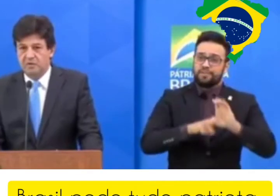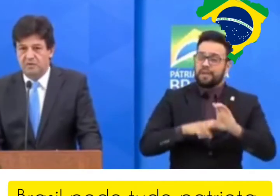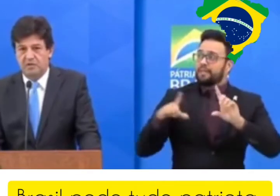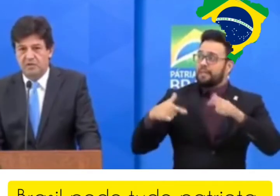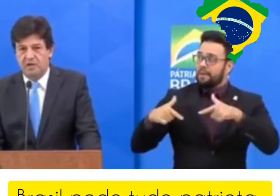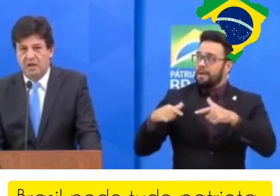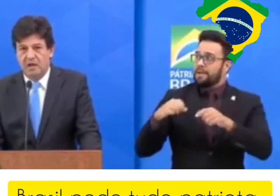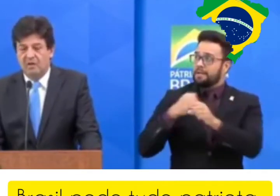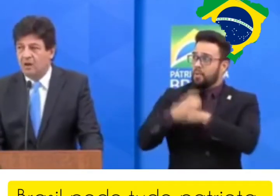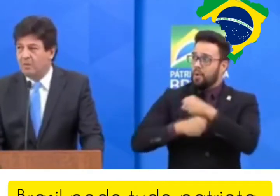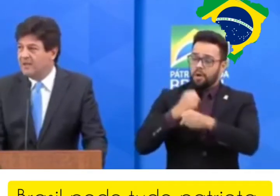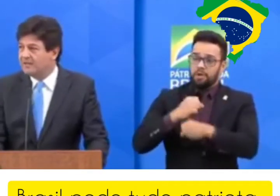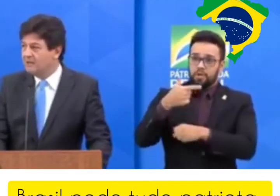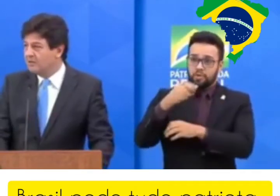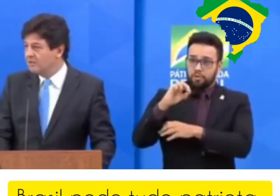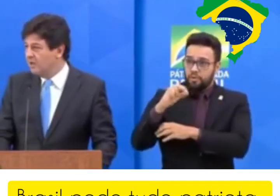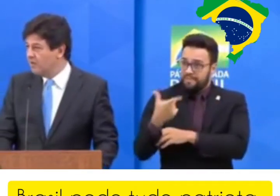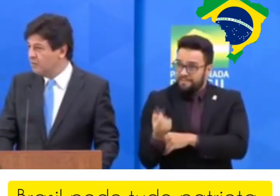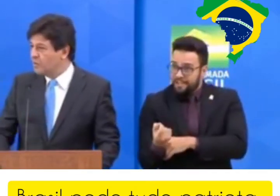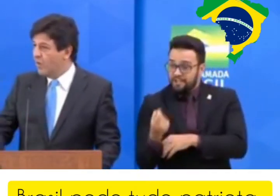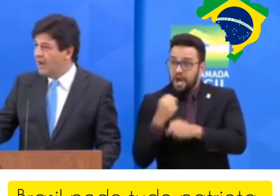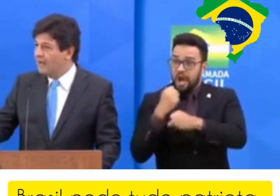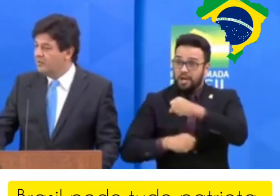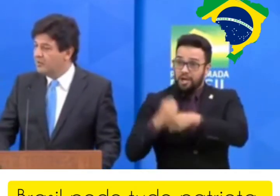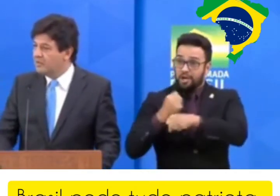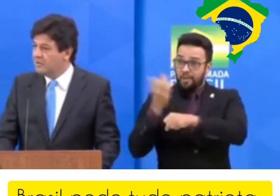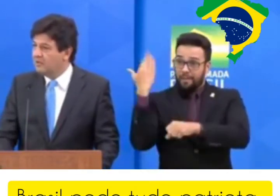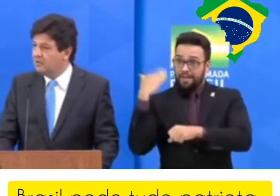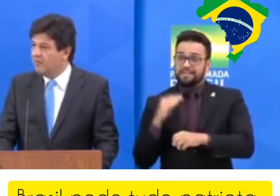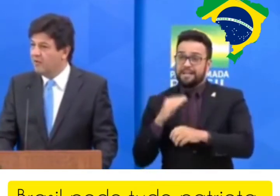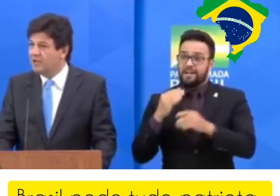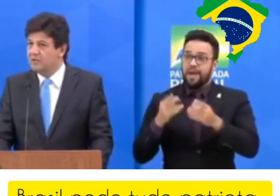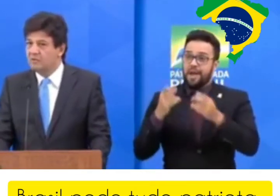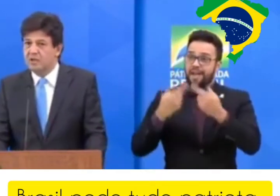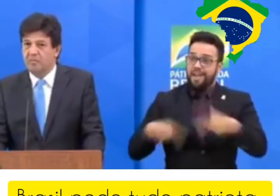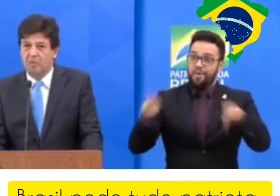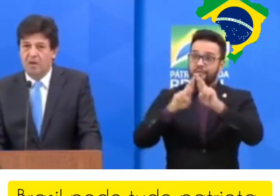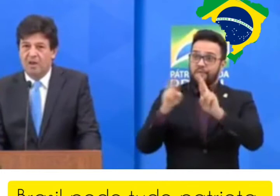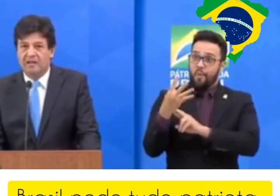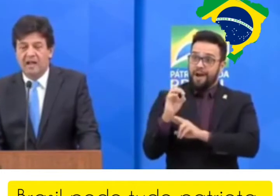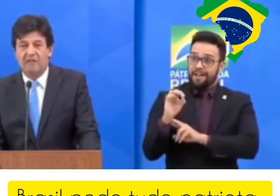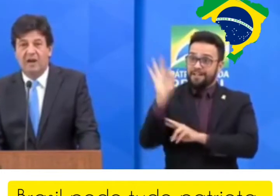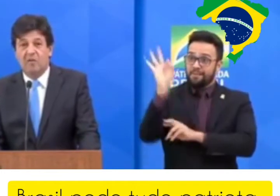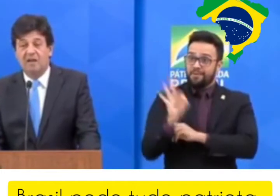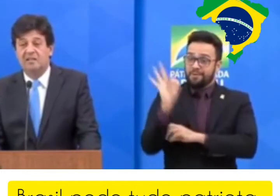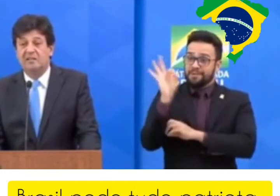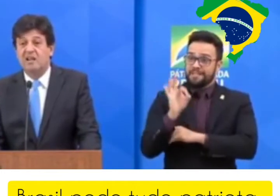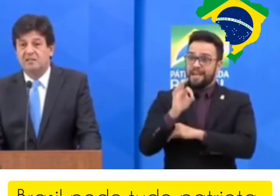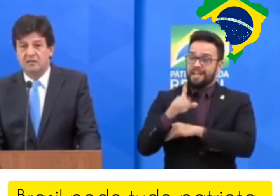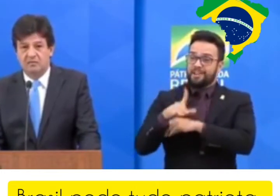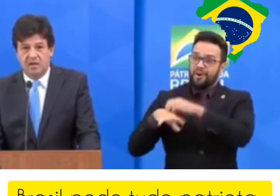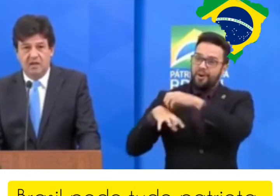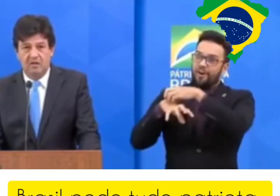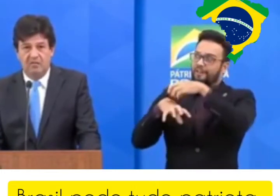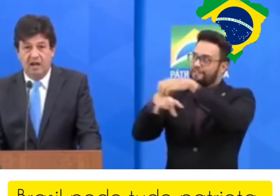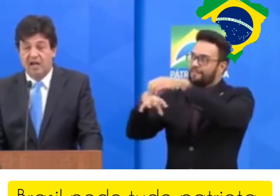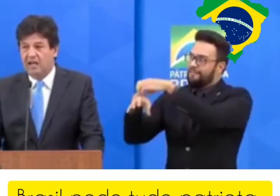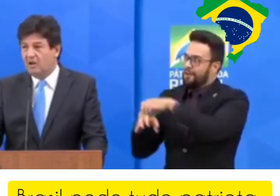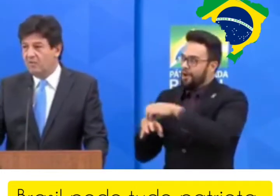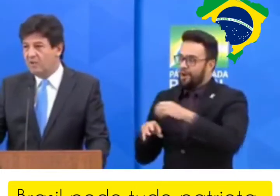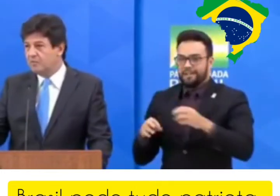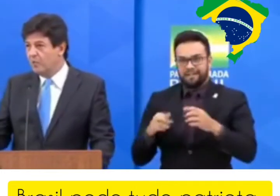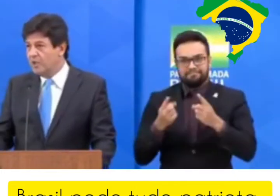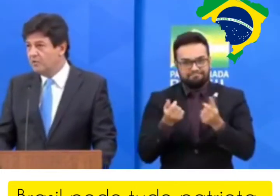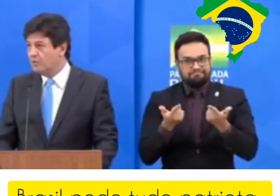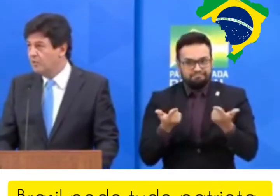de 2020. No ano passado nós renovamos 40% da frota do SAMU, que estava há quase 3 anos sem renovar.